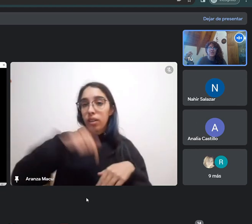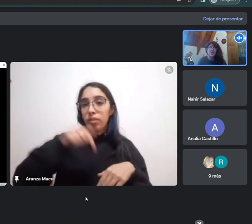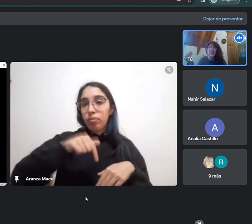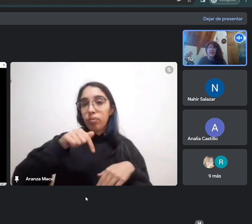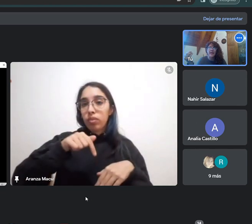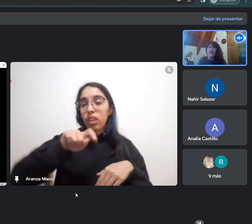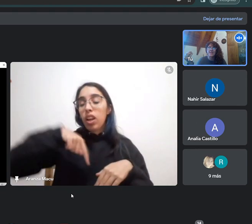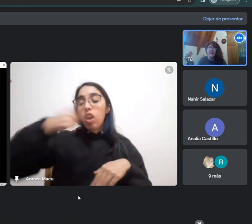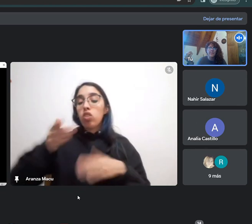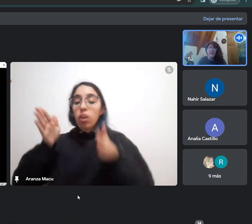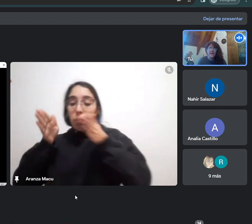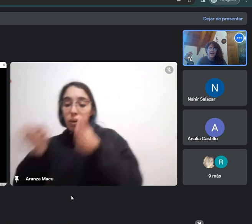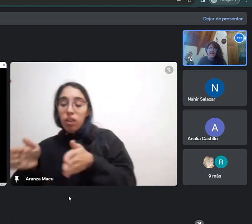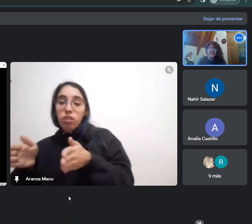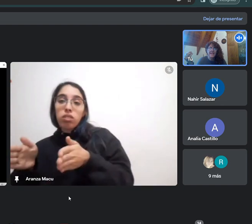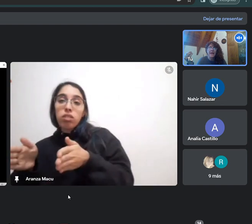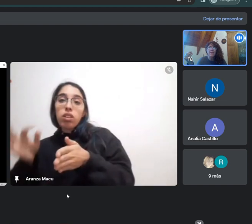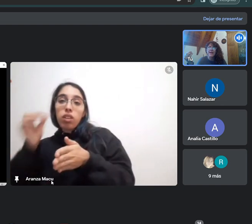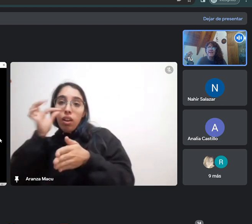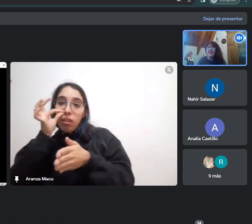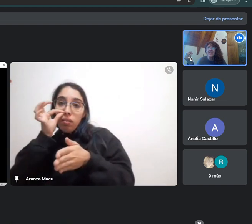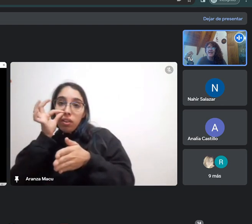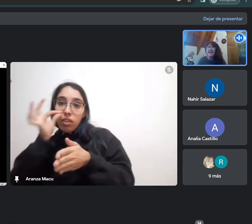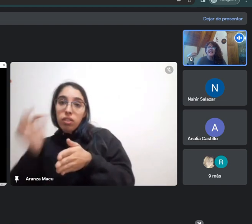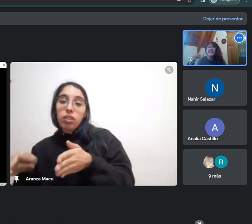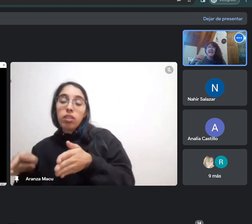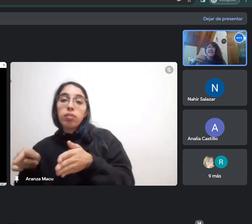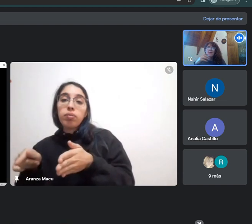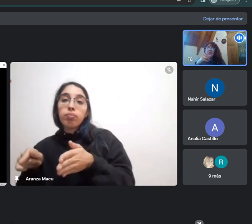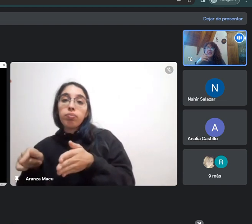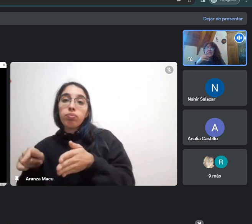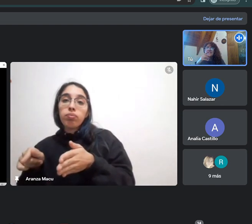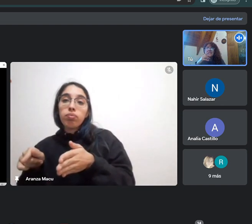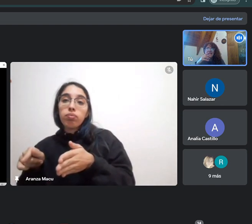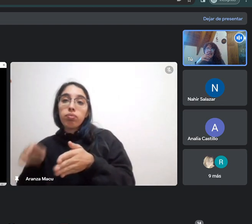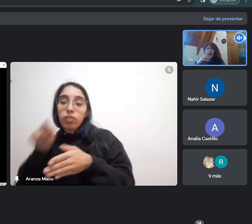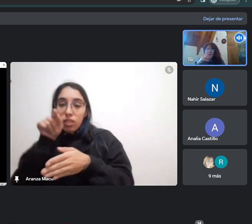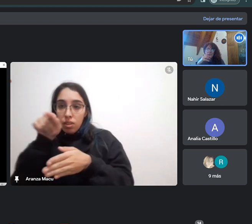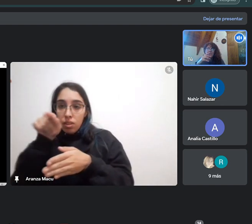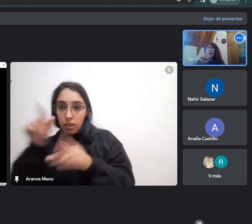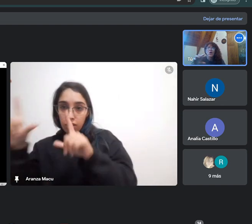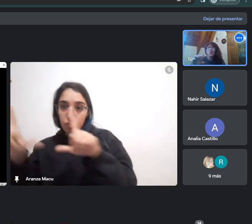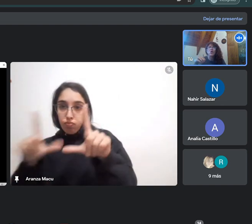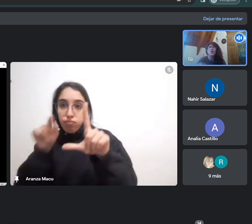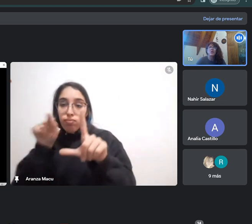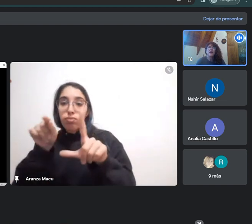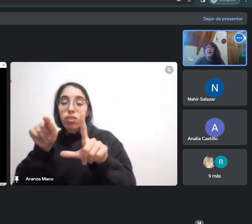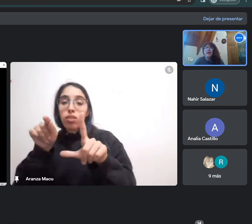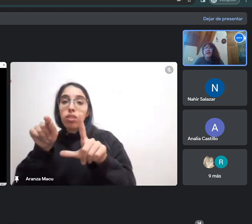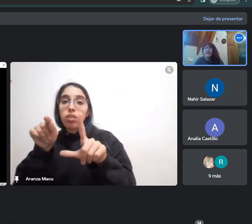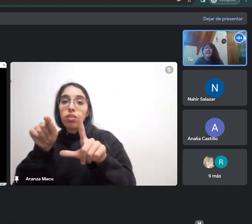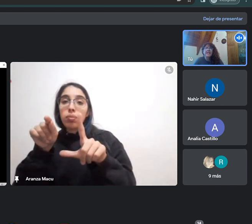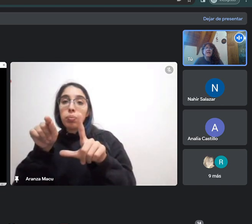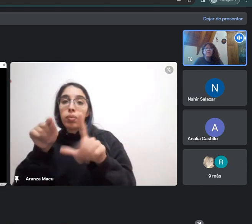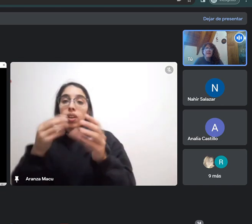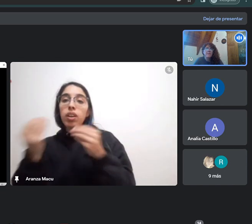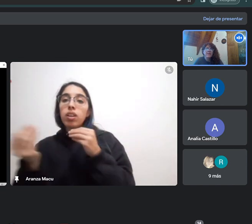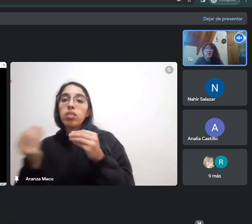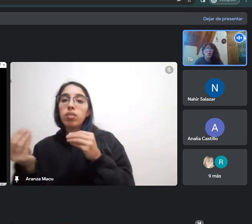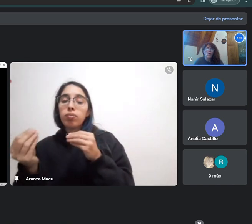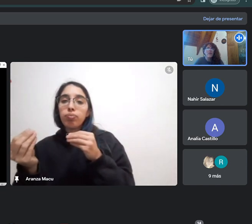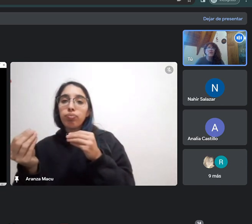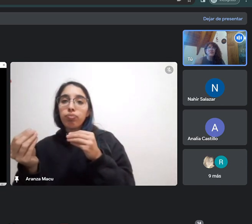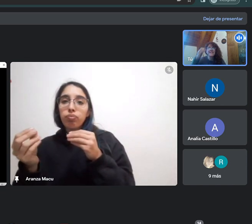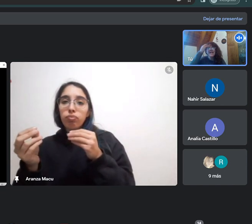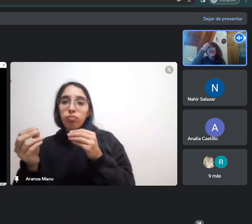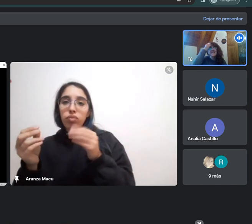está hecha, es la 20. La 20 sigue con lee rápidamente los cuadros